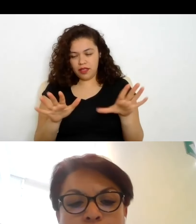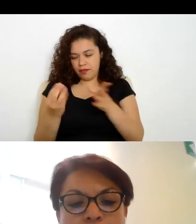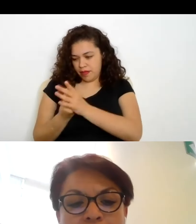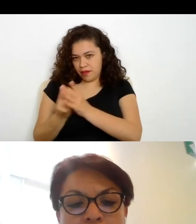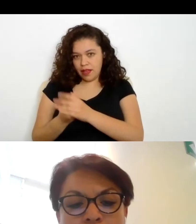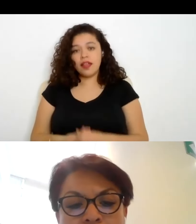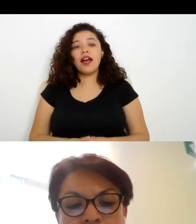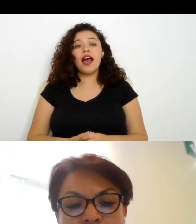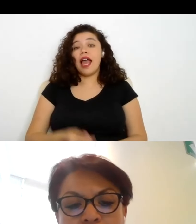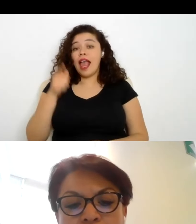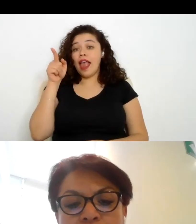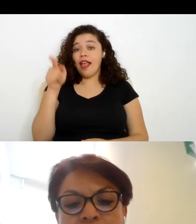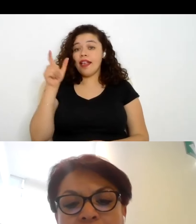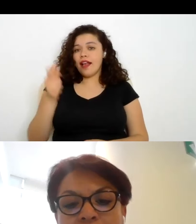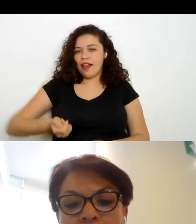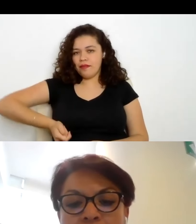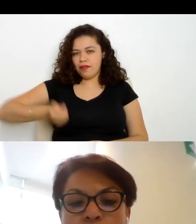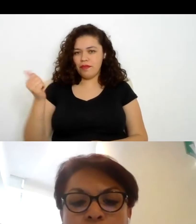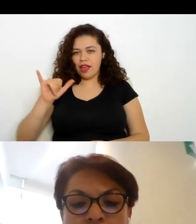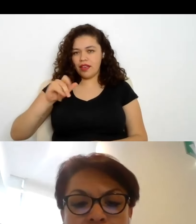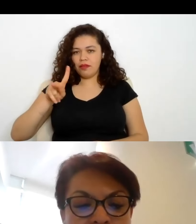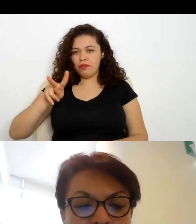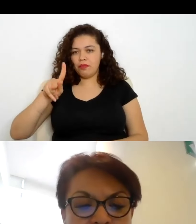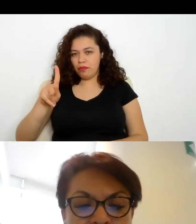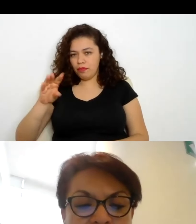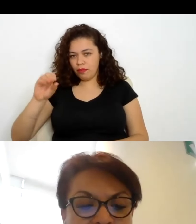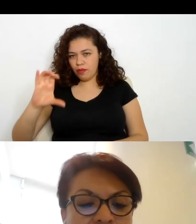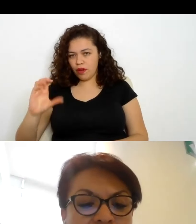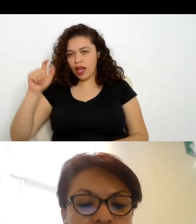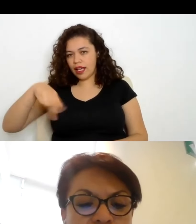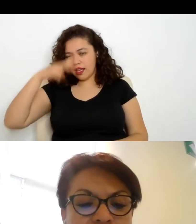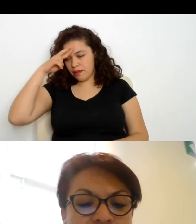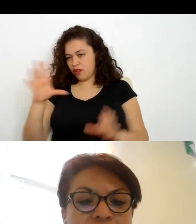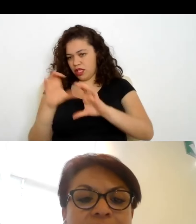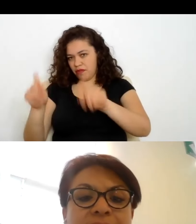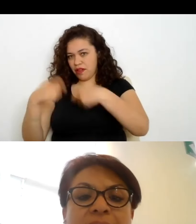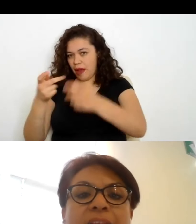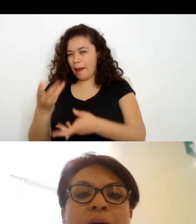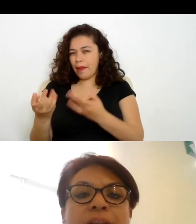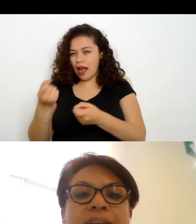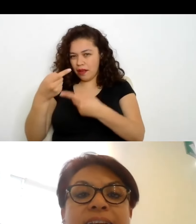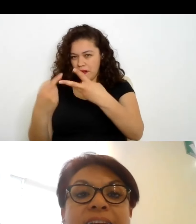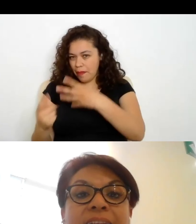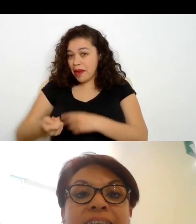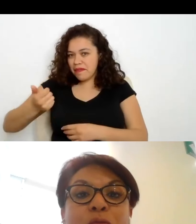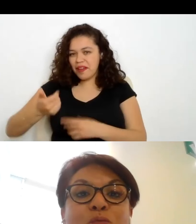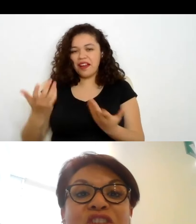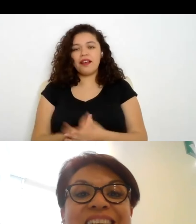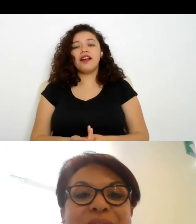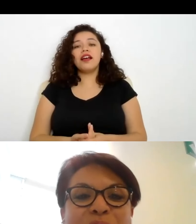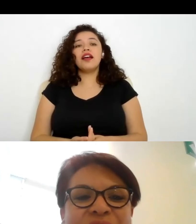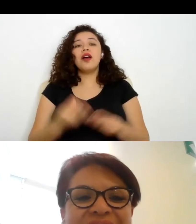la primera de las Big Four en México en certificarse. Entonces, Ceci, la verdad es que te